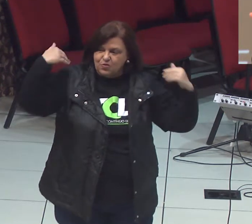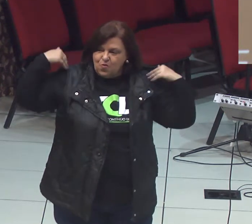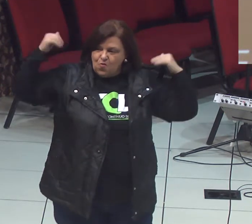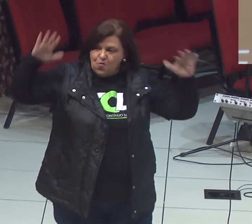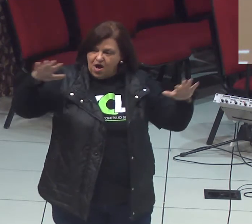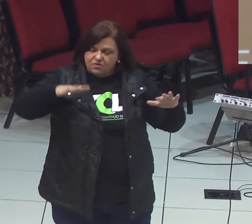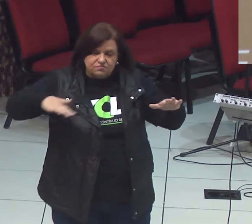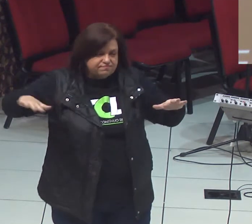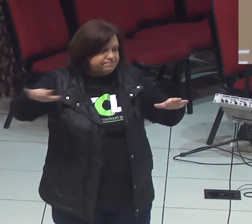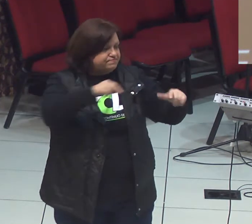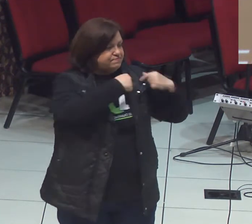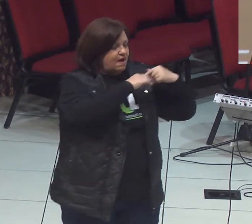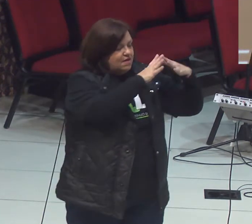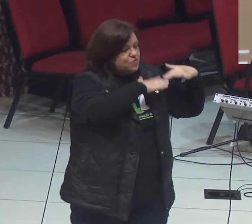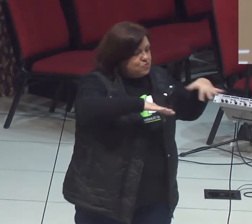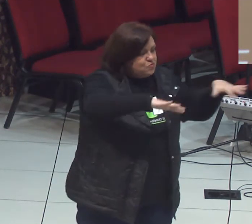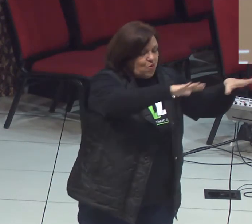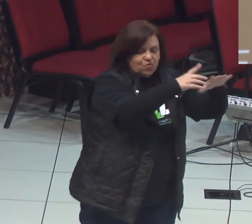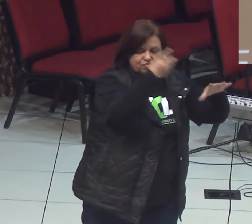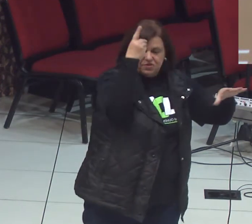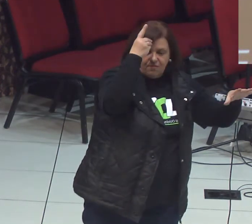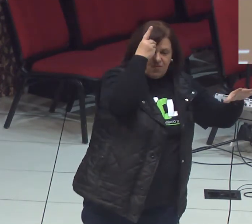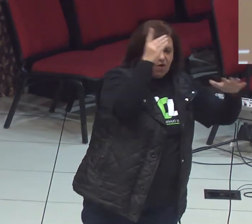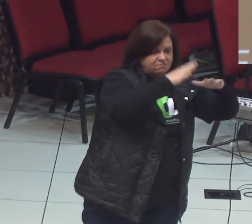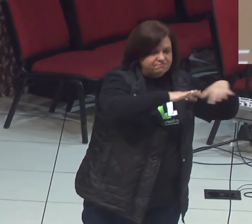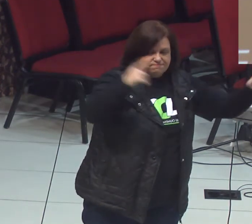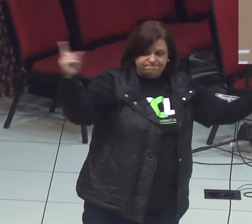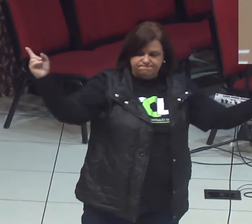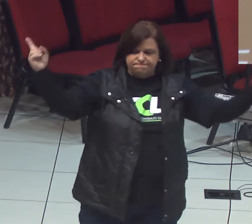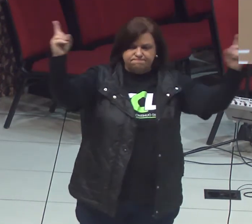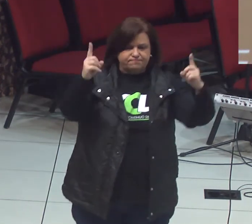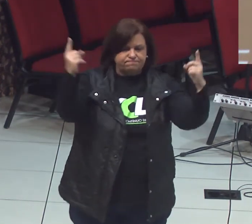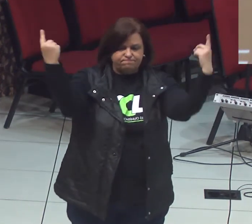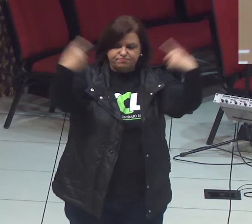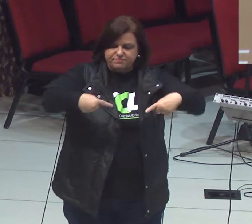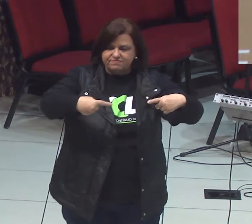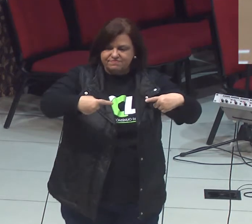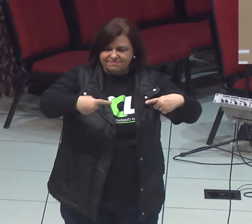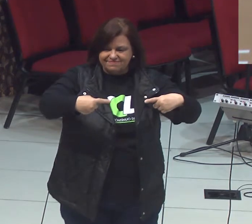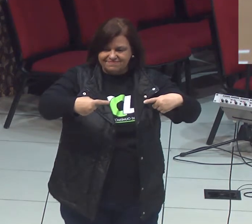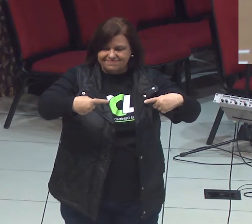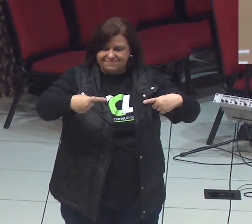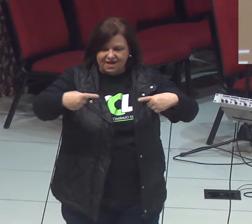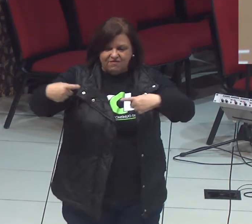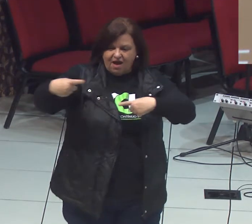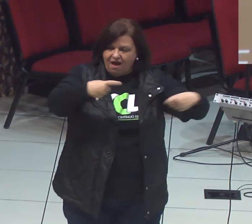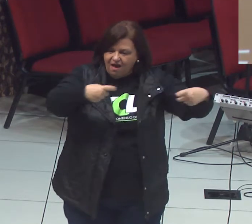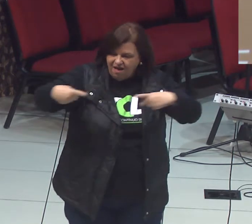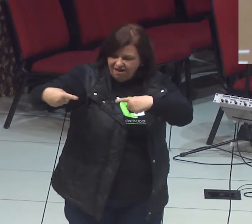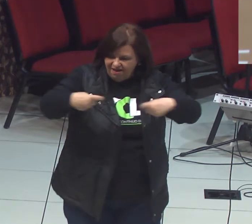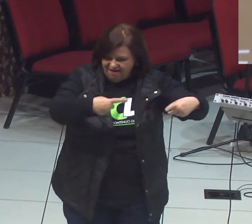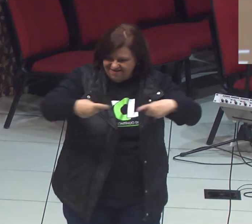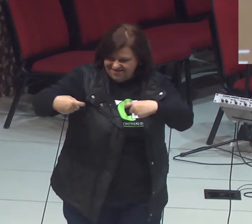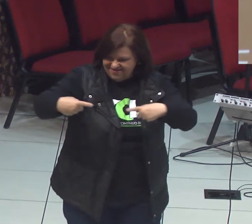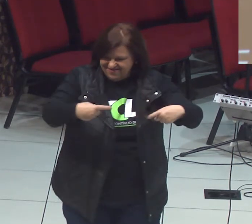termos proféticos, porque nenhum outro texto, a escritura profética, trata de pontos